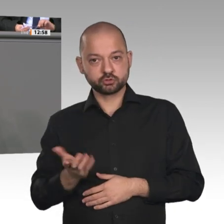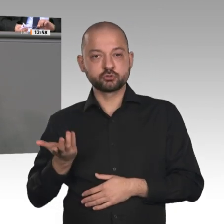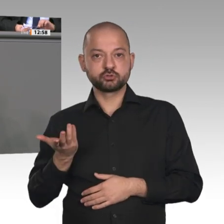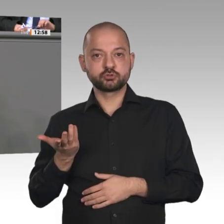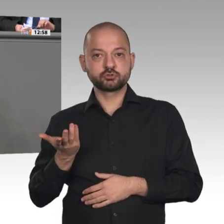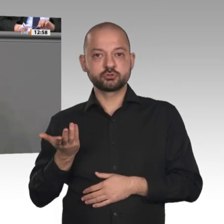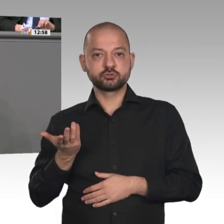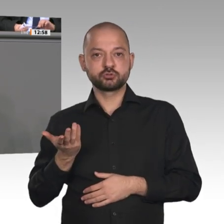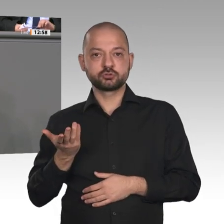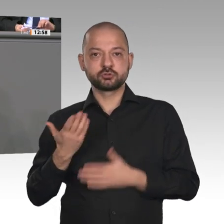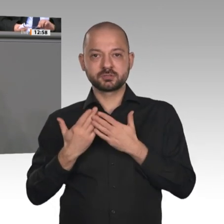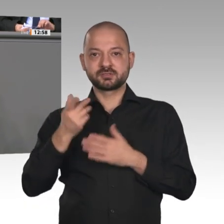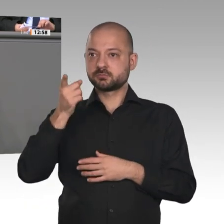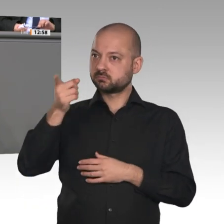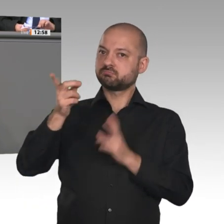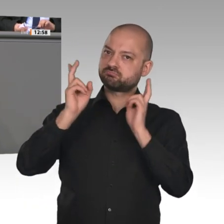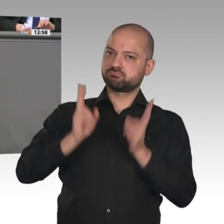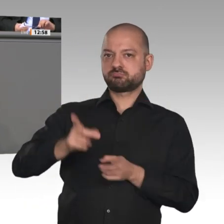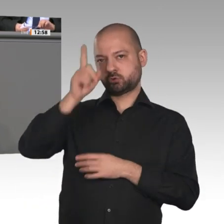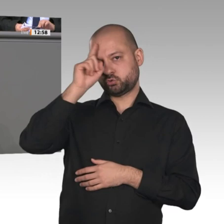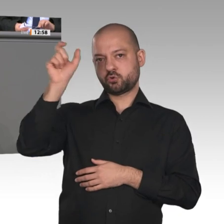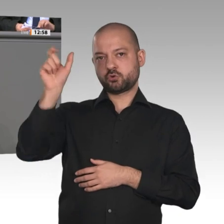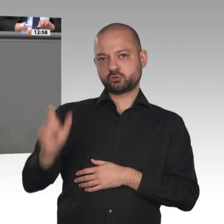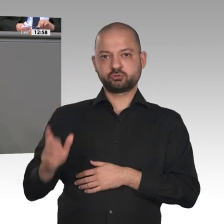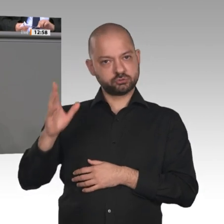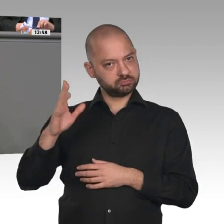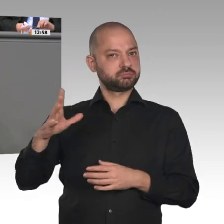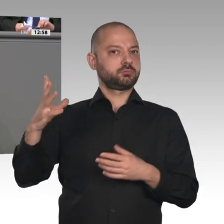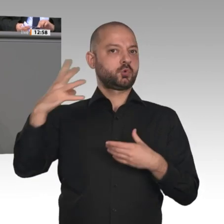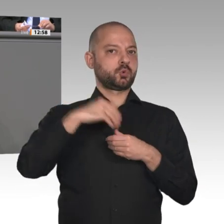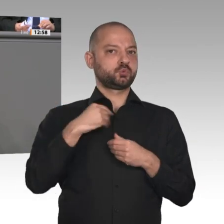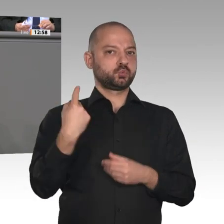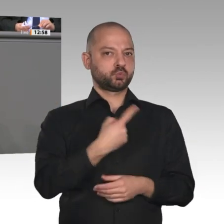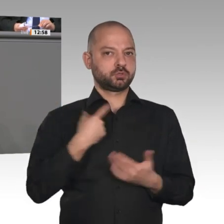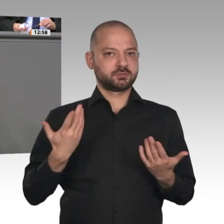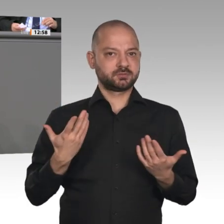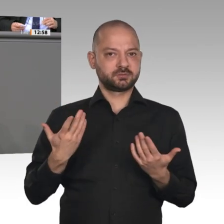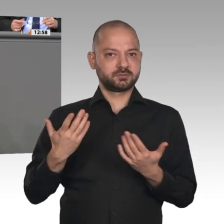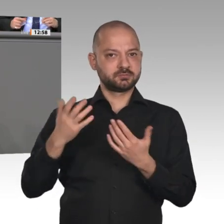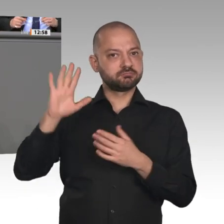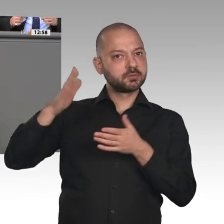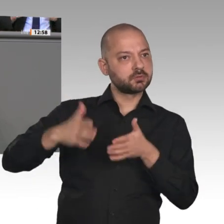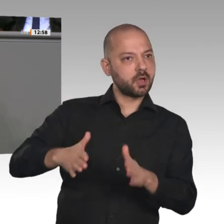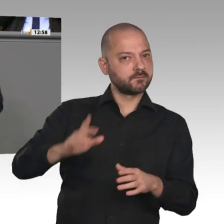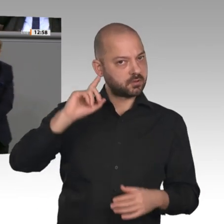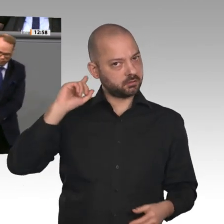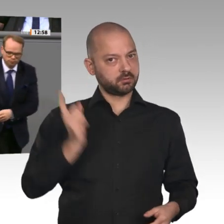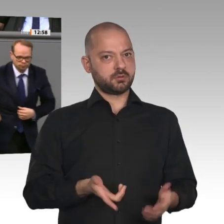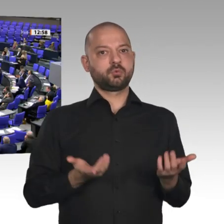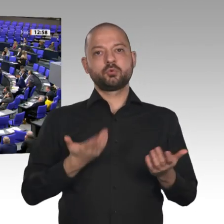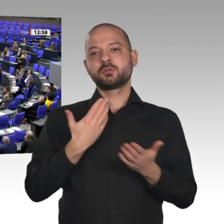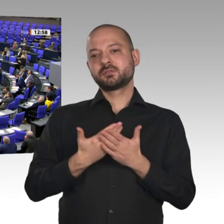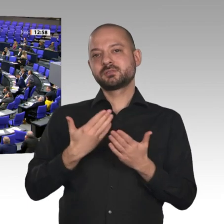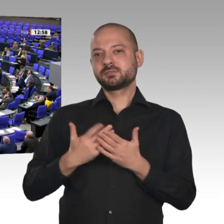gehört zu uns. Und seine Nachfahren gehören zu uns. Wir sind Sie und Sie sind wir. Vielen Dank.